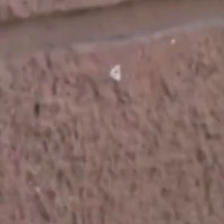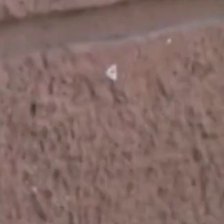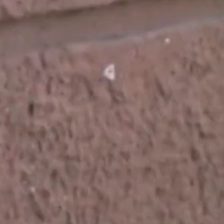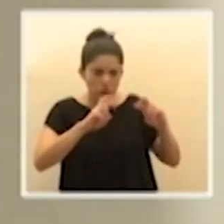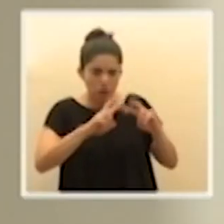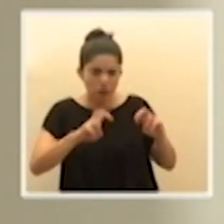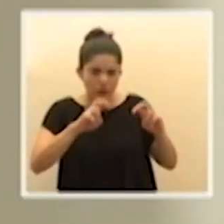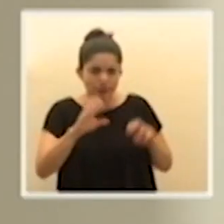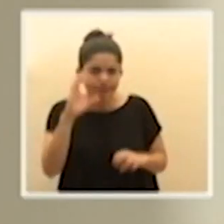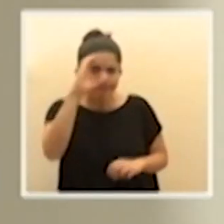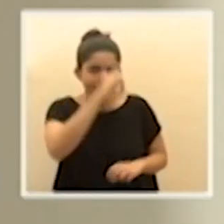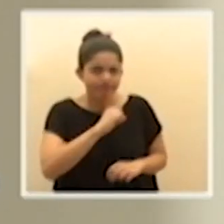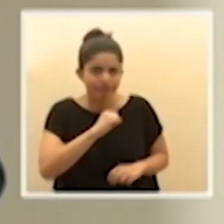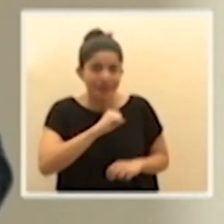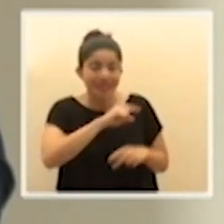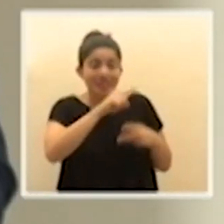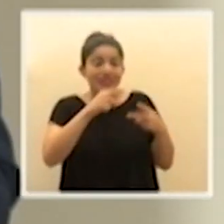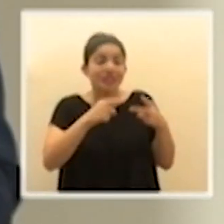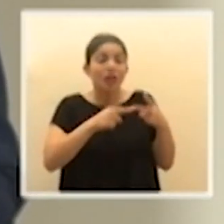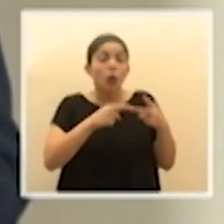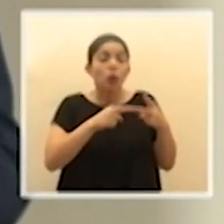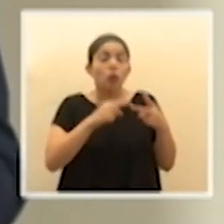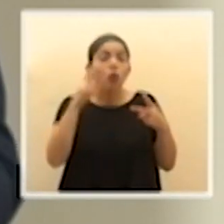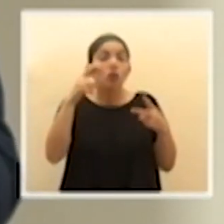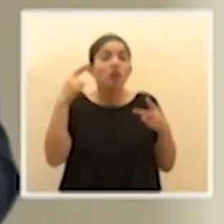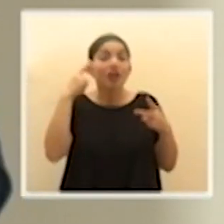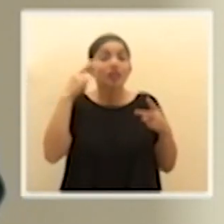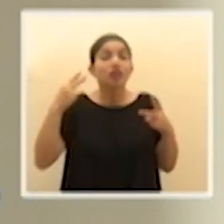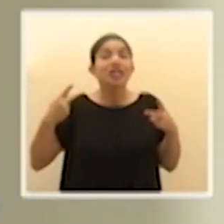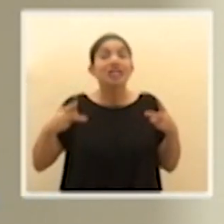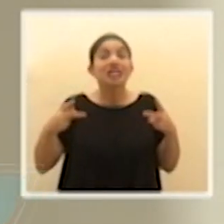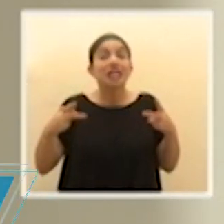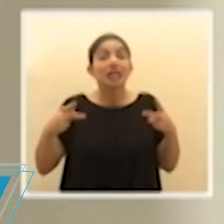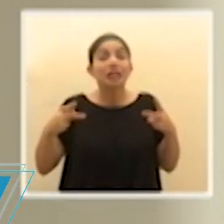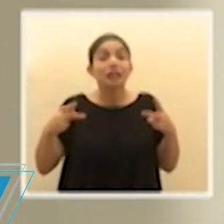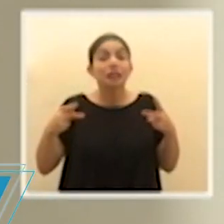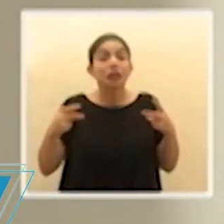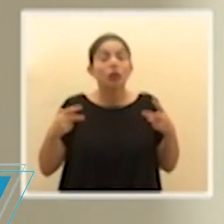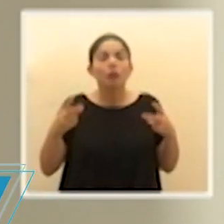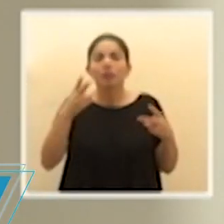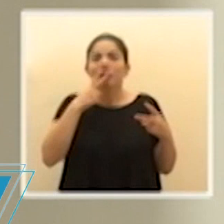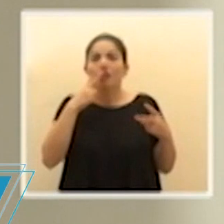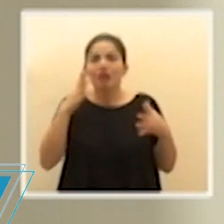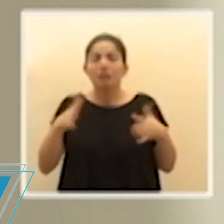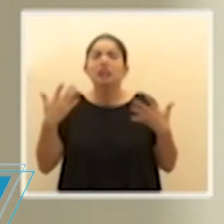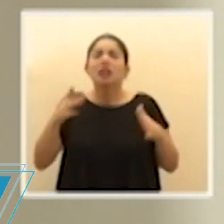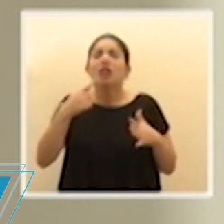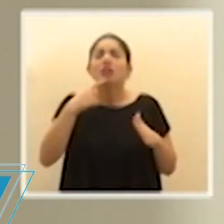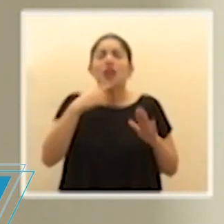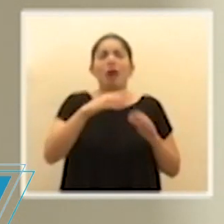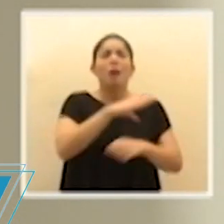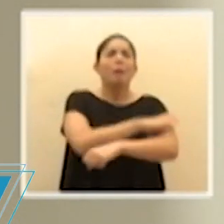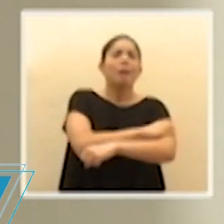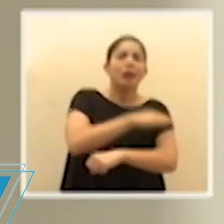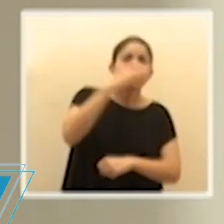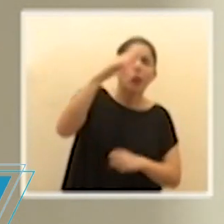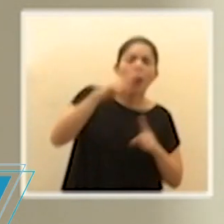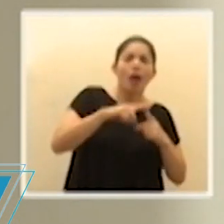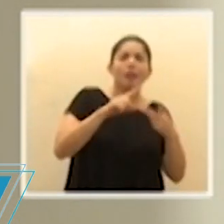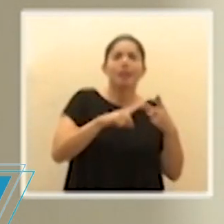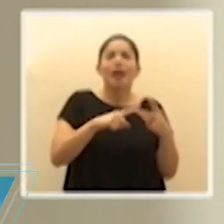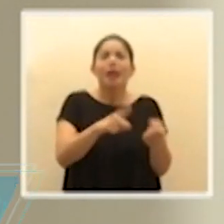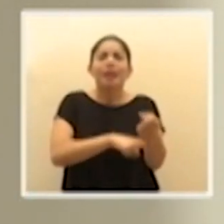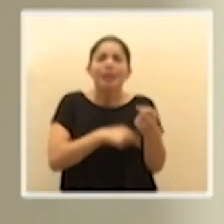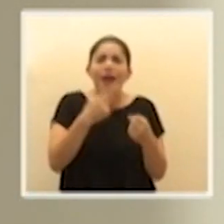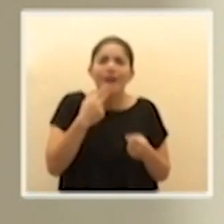cigarrillo. El segundo factor de riesgo es el tabaquismo. O sea, hemos hablado de hipertensión,